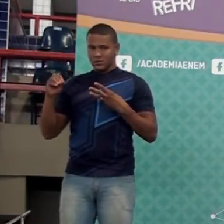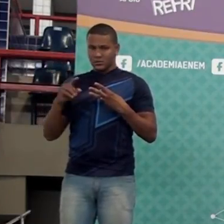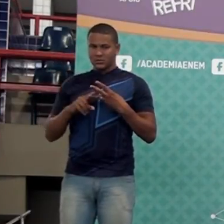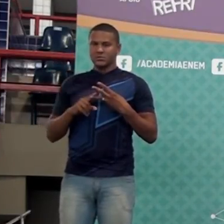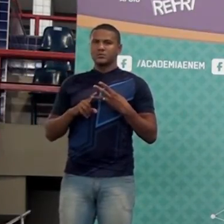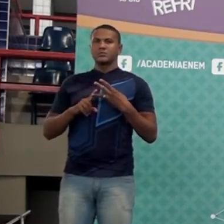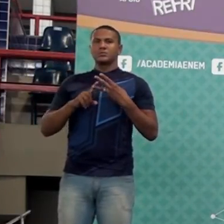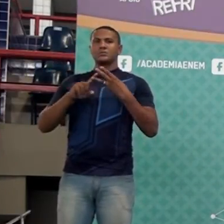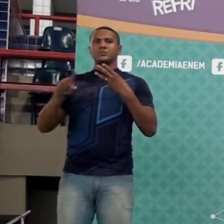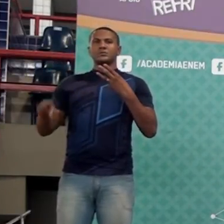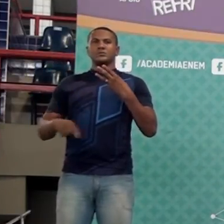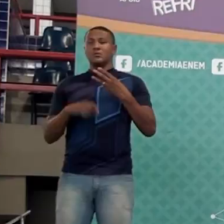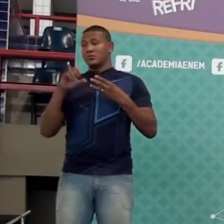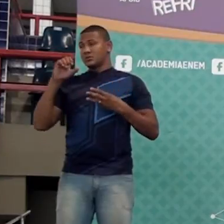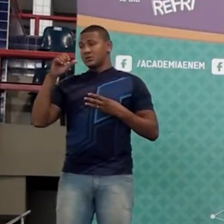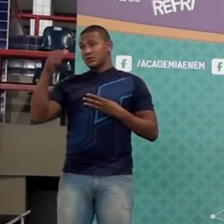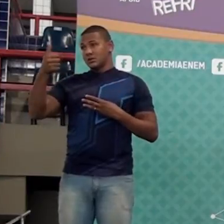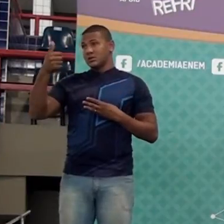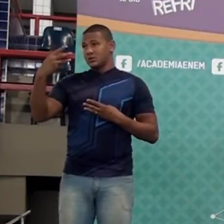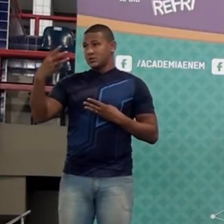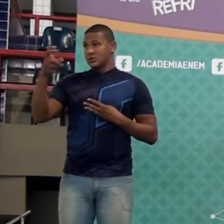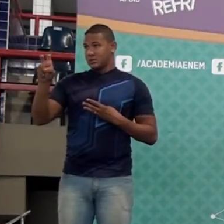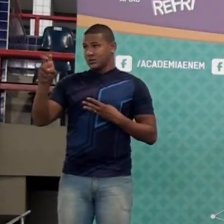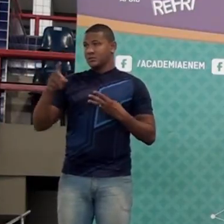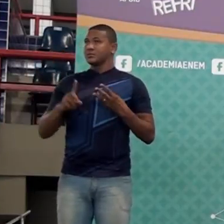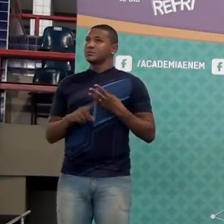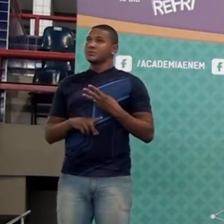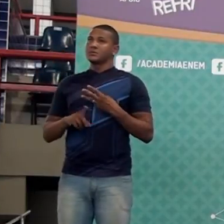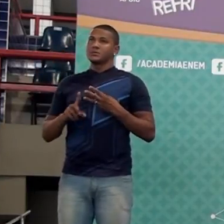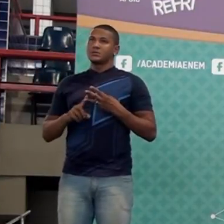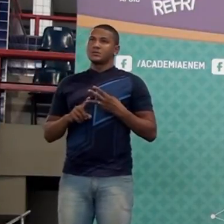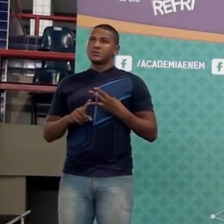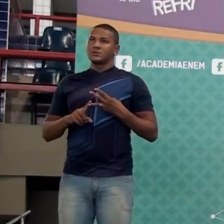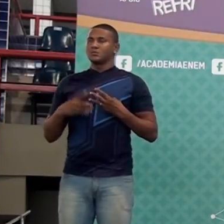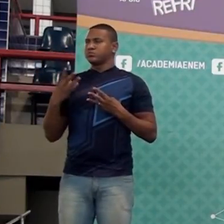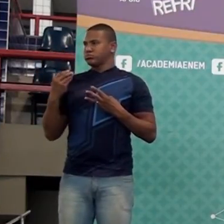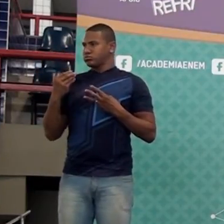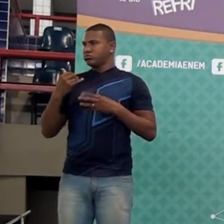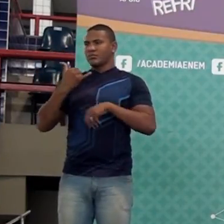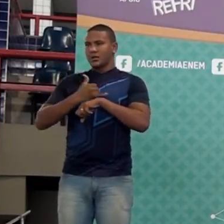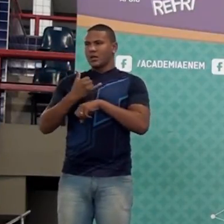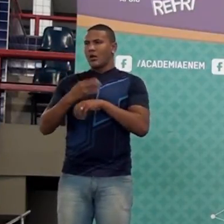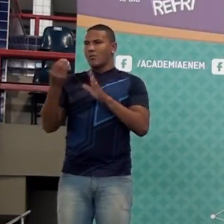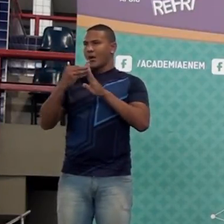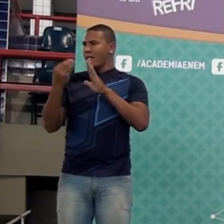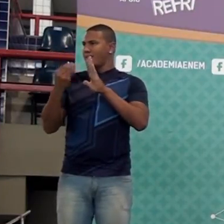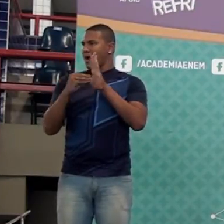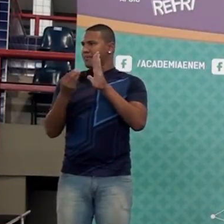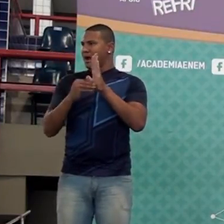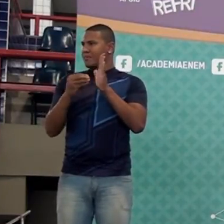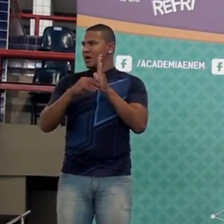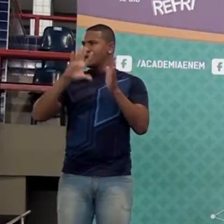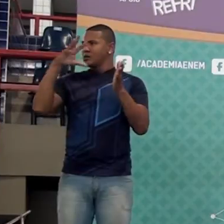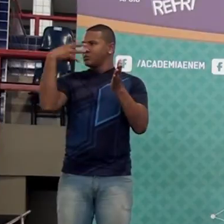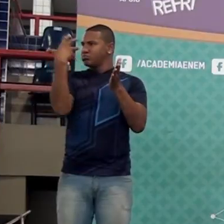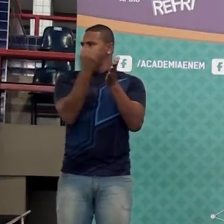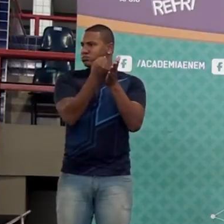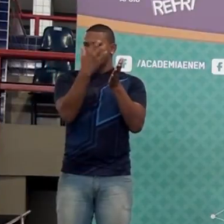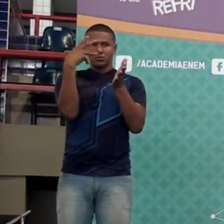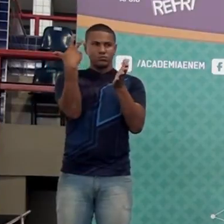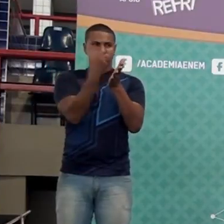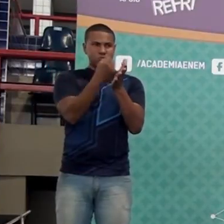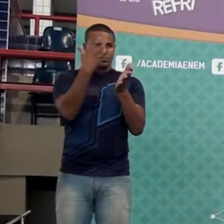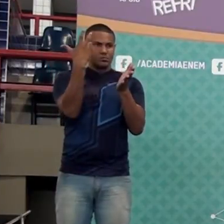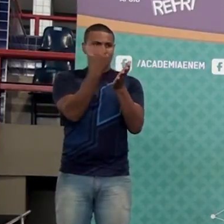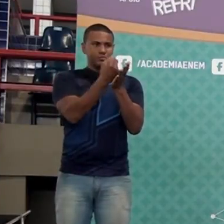césio 135, que não é radioativo. Os caras utilizam muito esses metais alcalinos nessas placas de